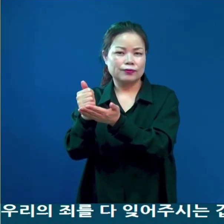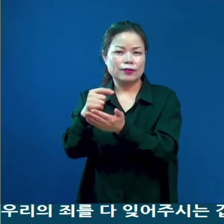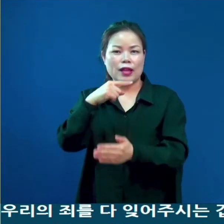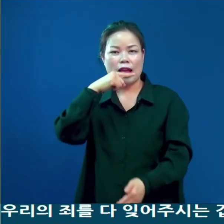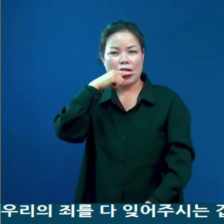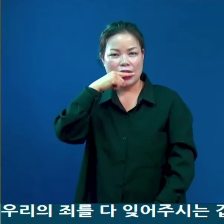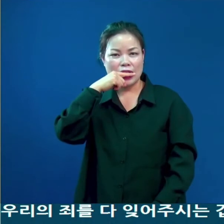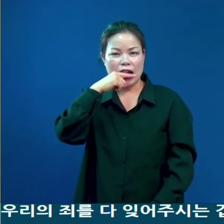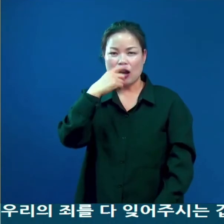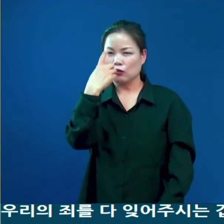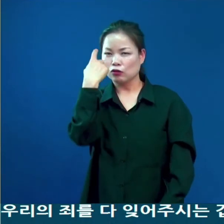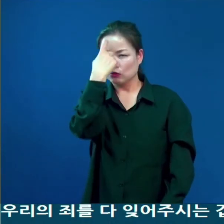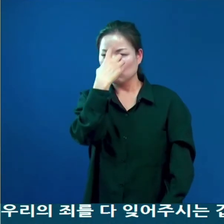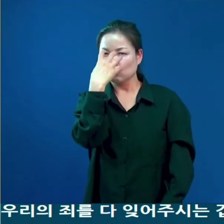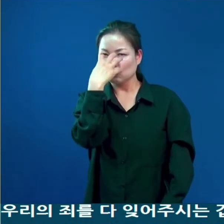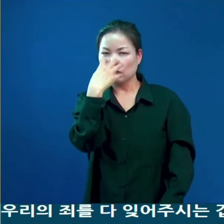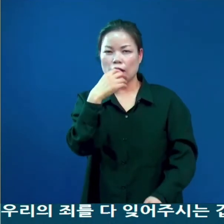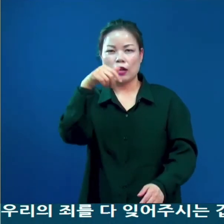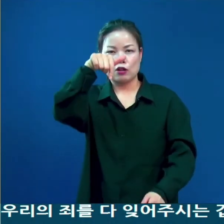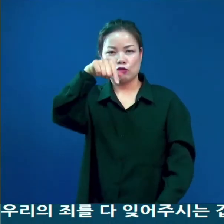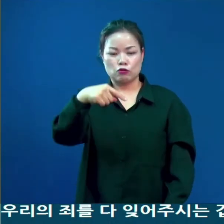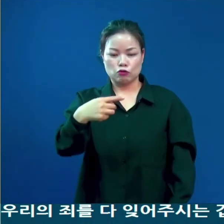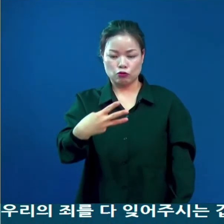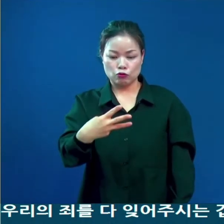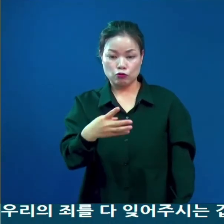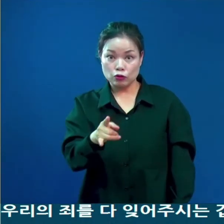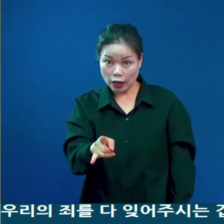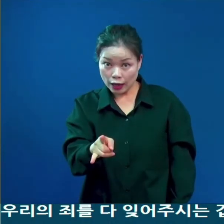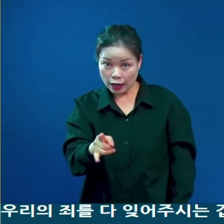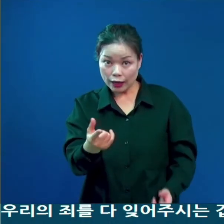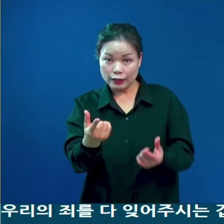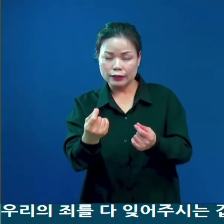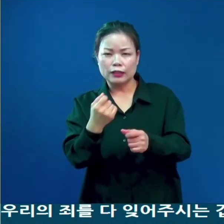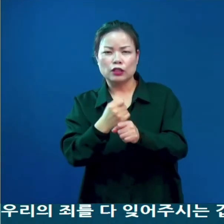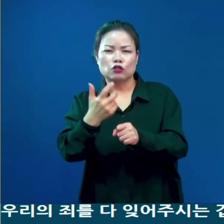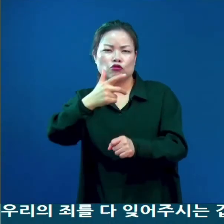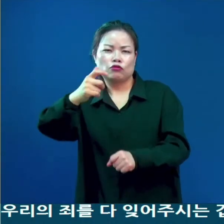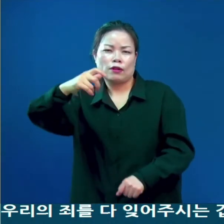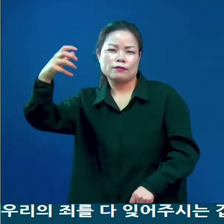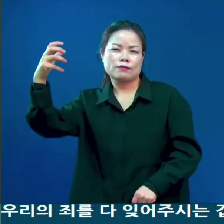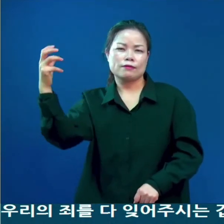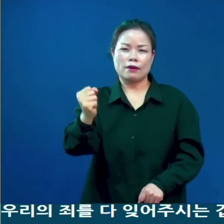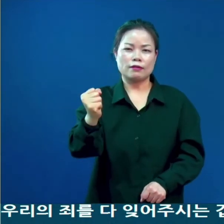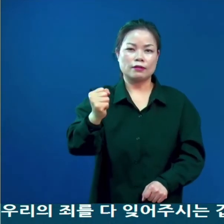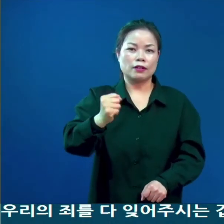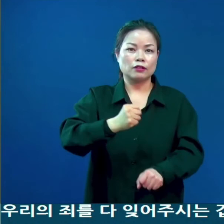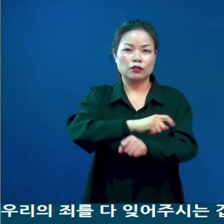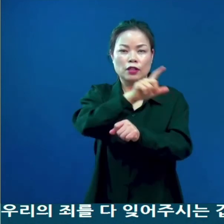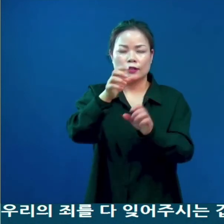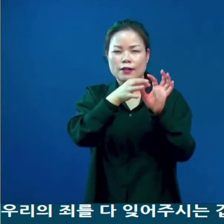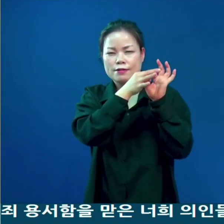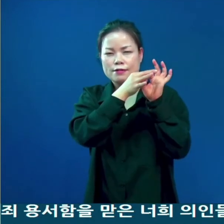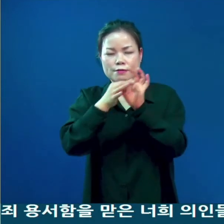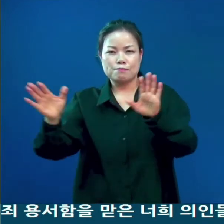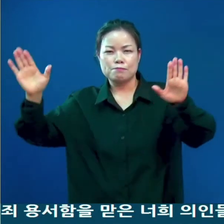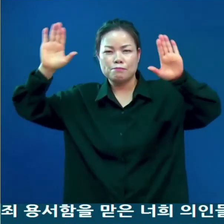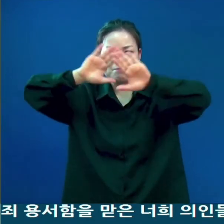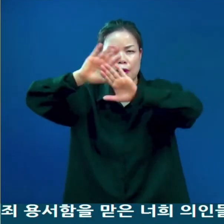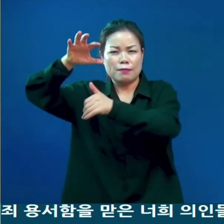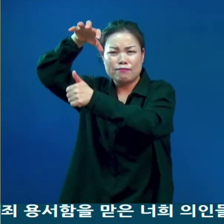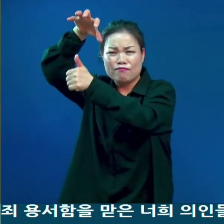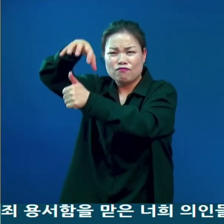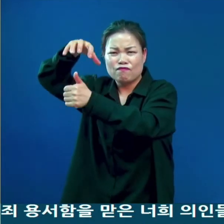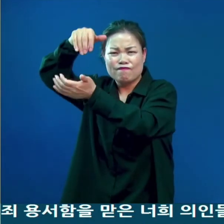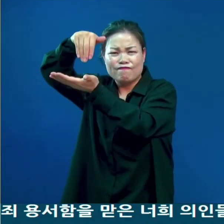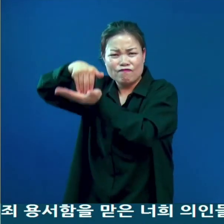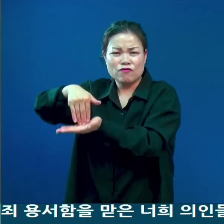재갈과 굴레 같은 것들로 단속하실 때에 주의 손이 강력하게 지속적으로 밤낮없이 누를